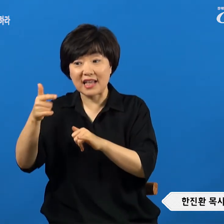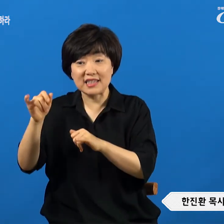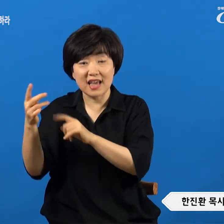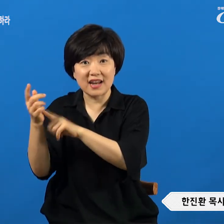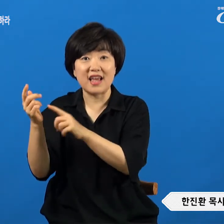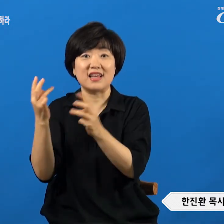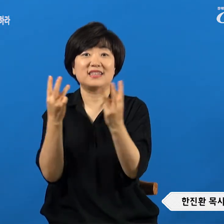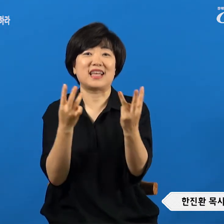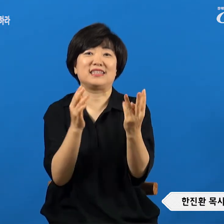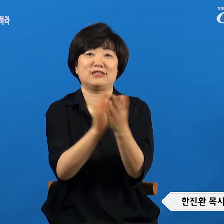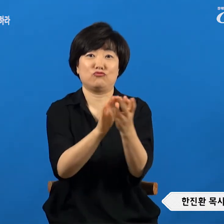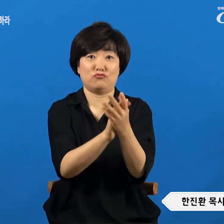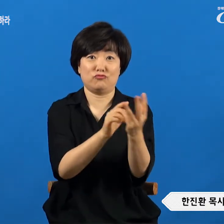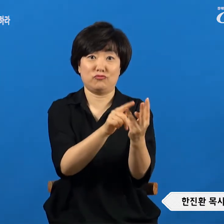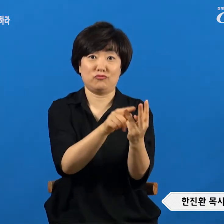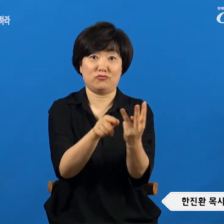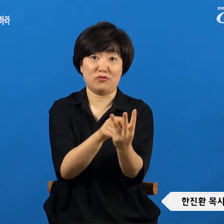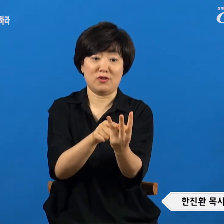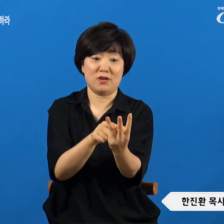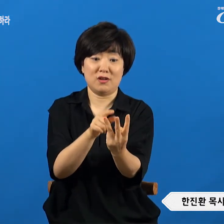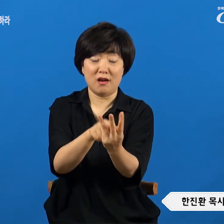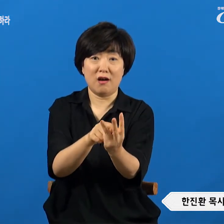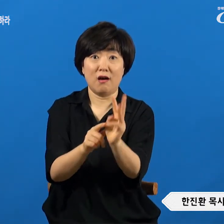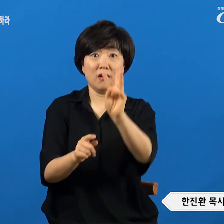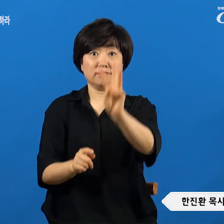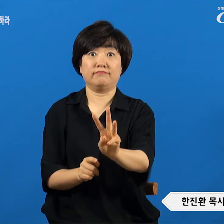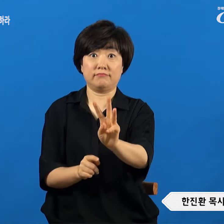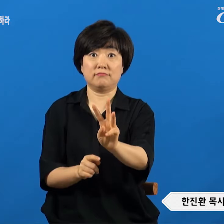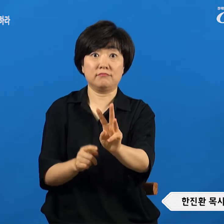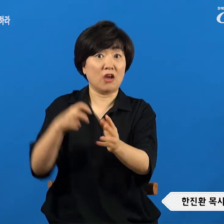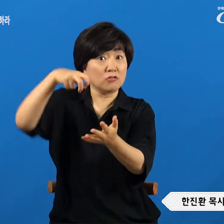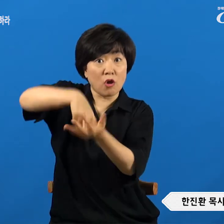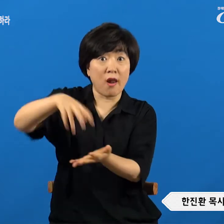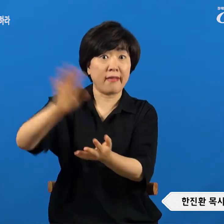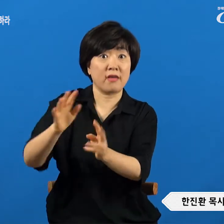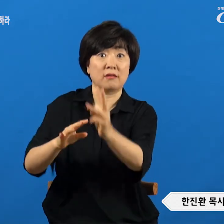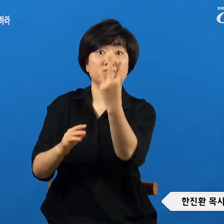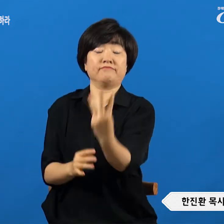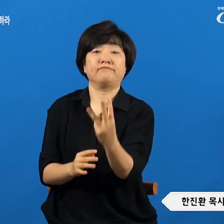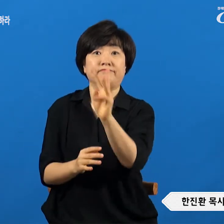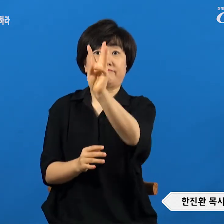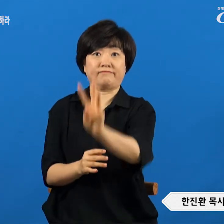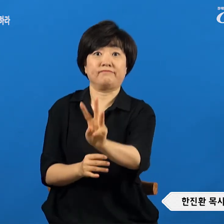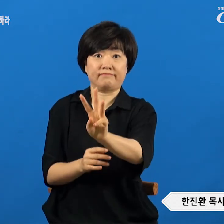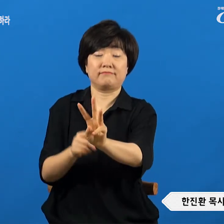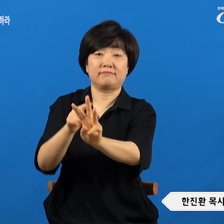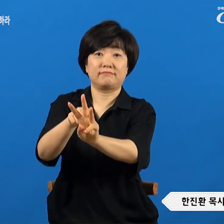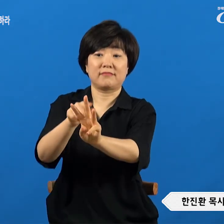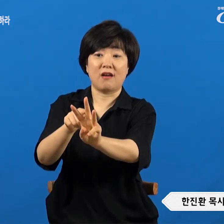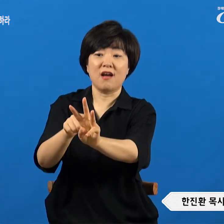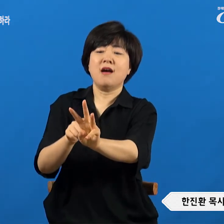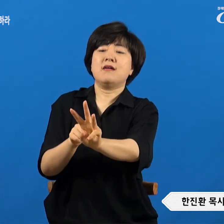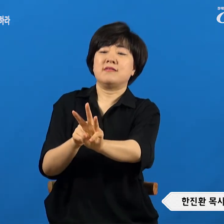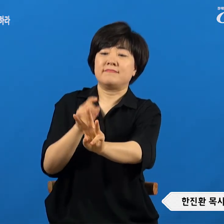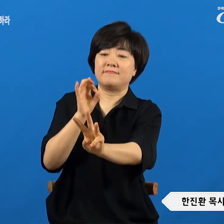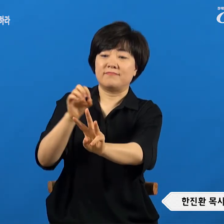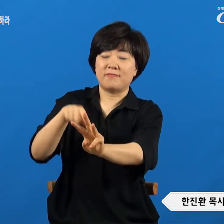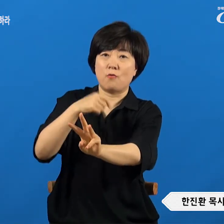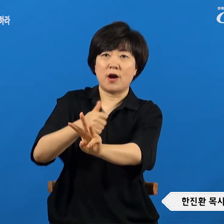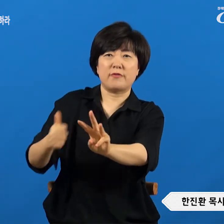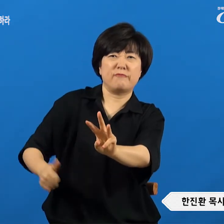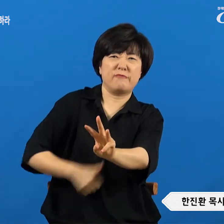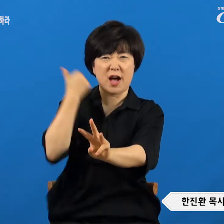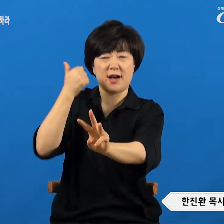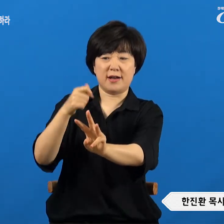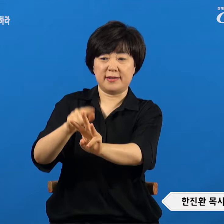나서 지금이라도 다시 절을 하면 살려주겠지만은 절하지 아니하면 너희들을 맹렬하게